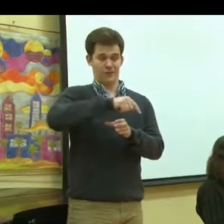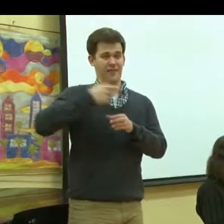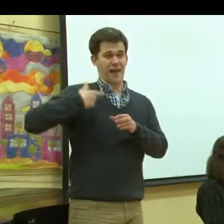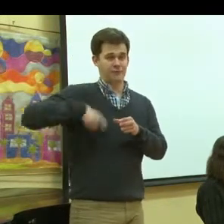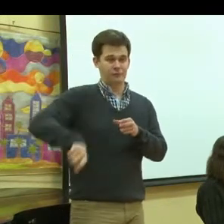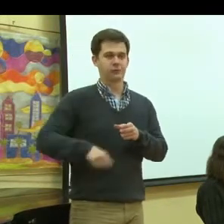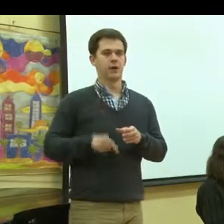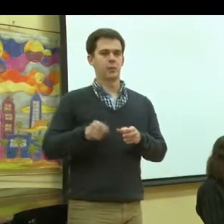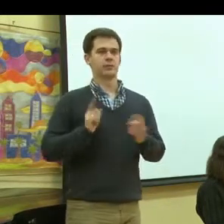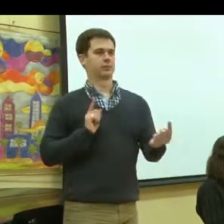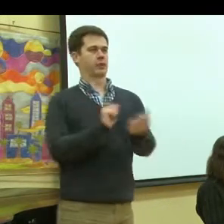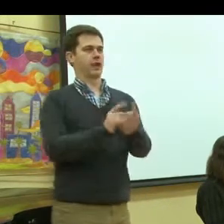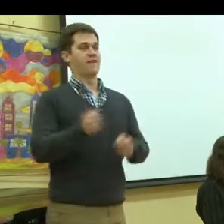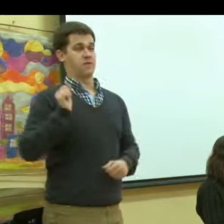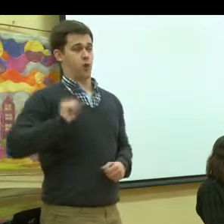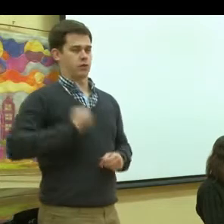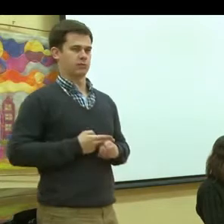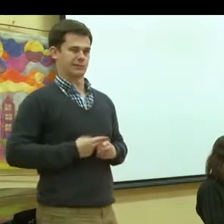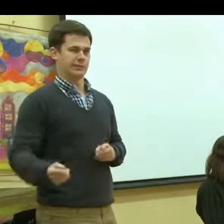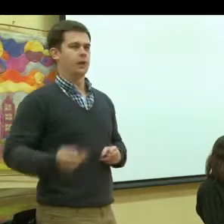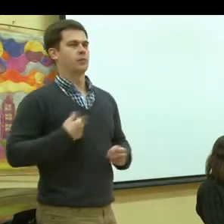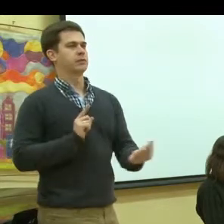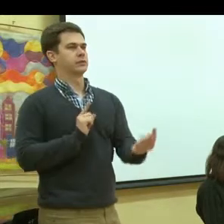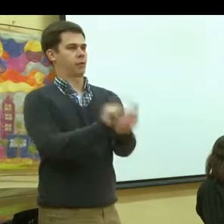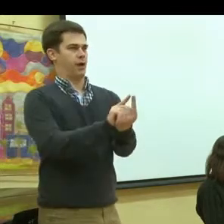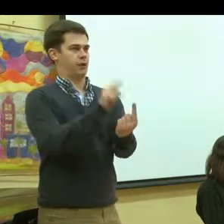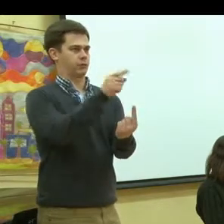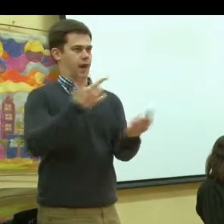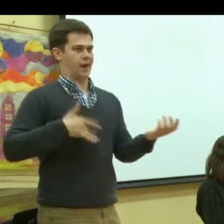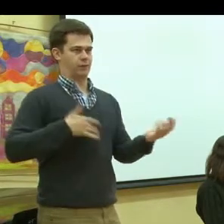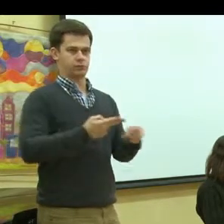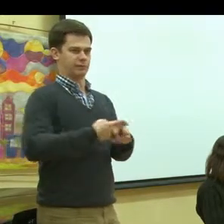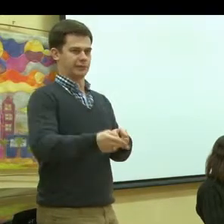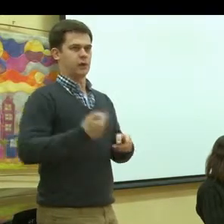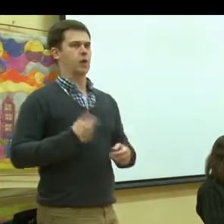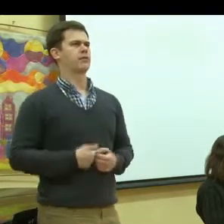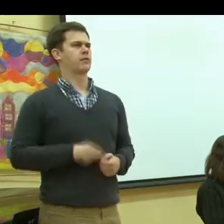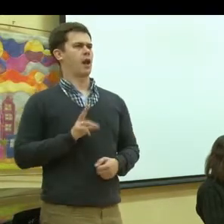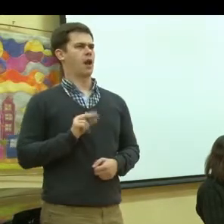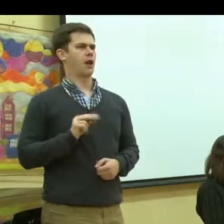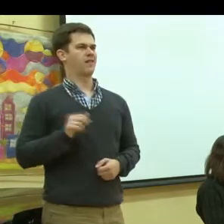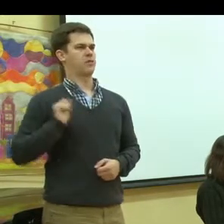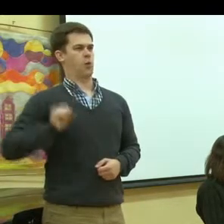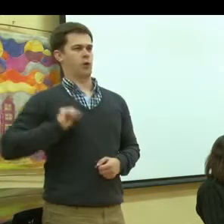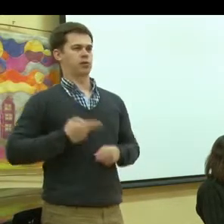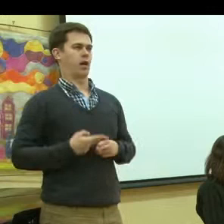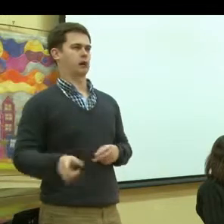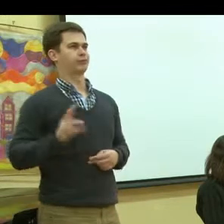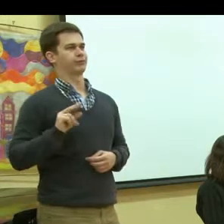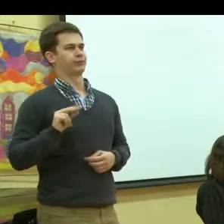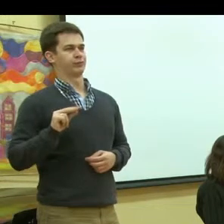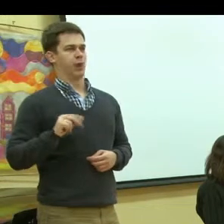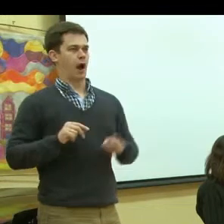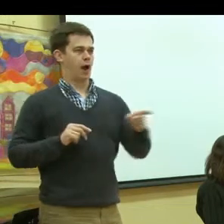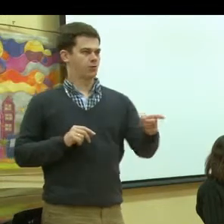wiem, z tym już Argentyńczykiem tamże urodzonym, czy chociażby z gaucho, Włoch po włosku, tutaj gaucho to też no, zupełnie